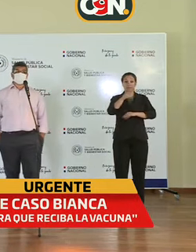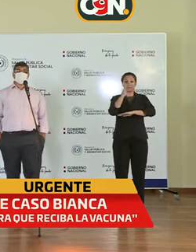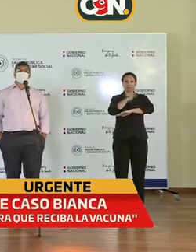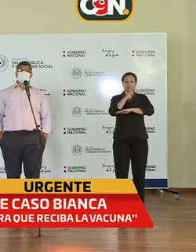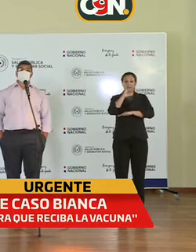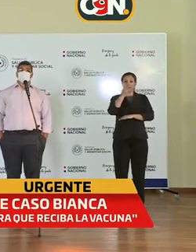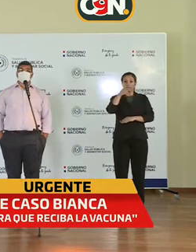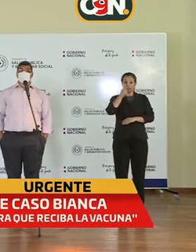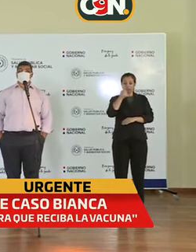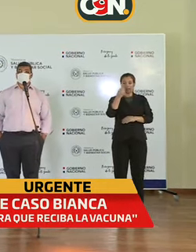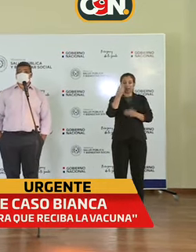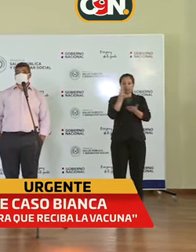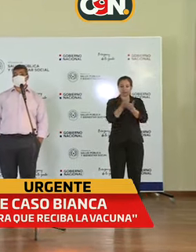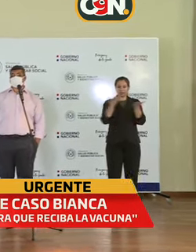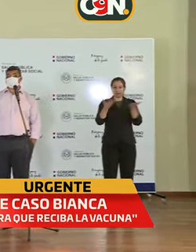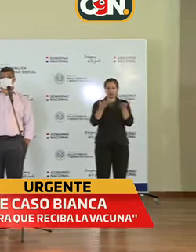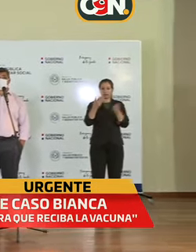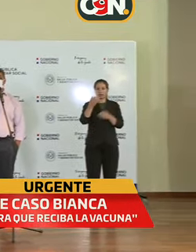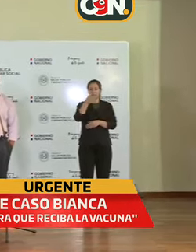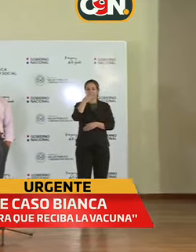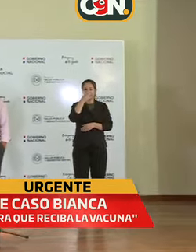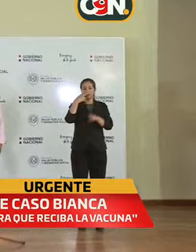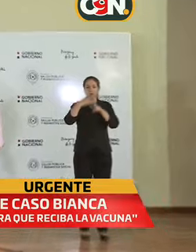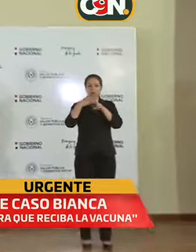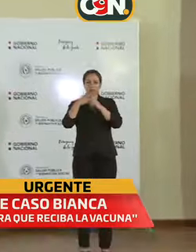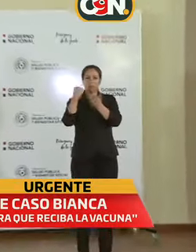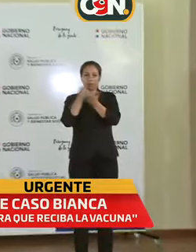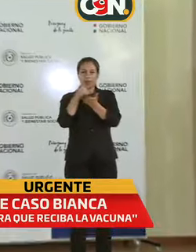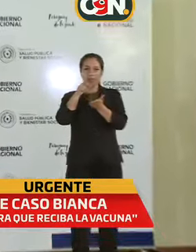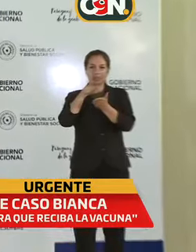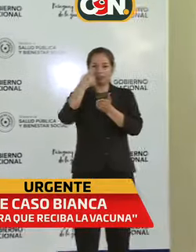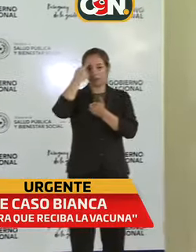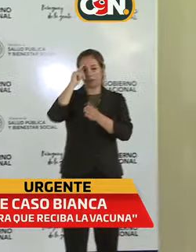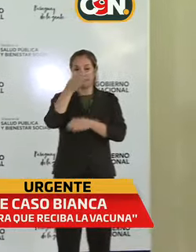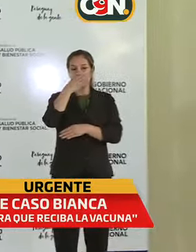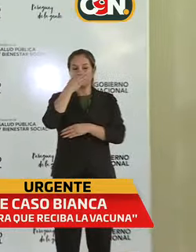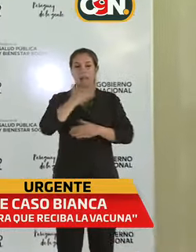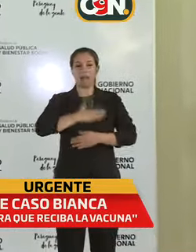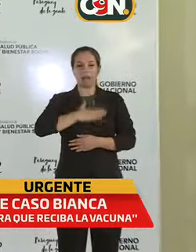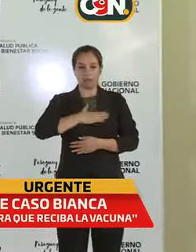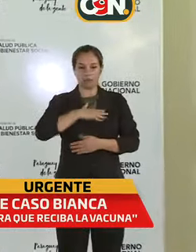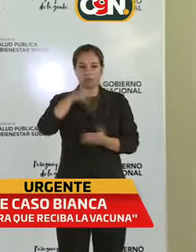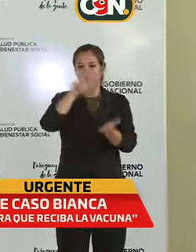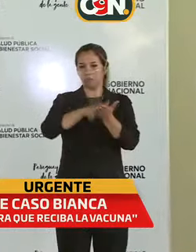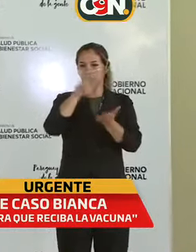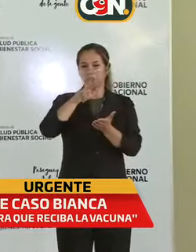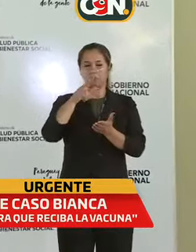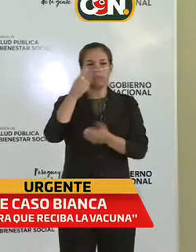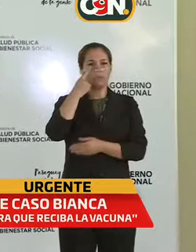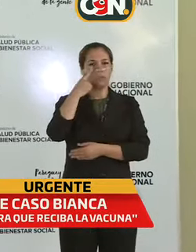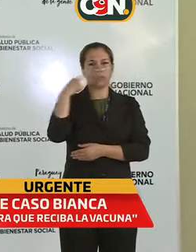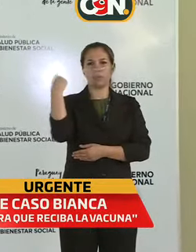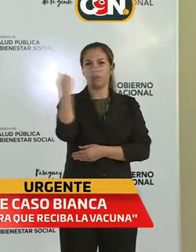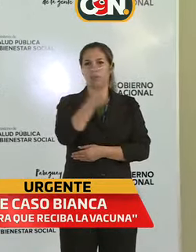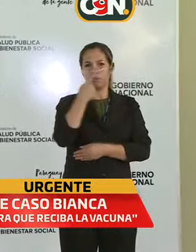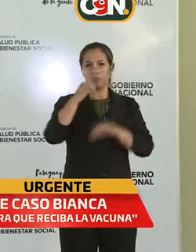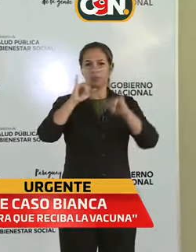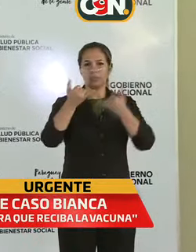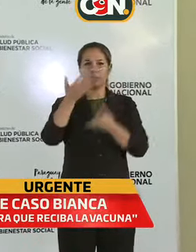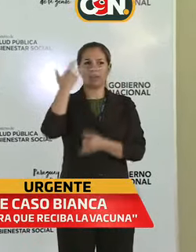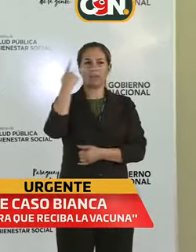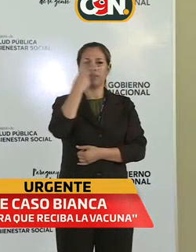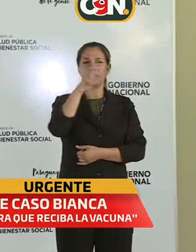en un sinerse. Nusinersen es un medicamento modificador de la enfermedad que está aprobado y es de los más conocidos porque está aprobado